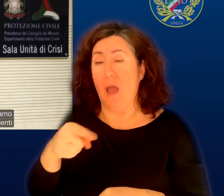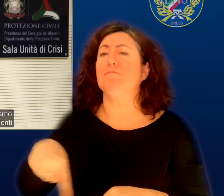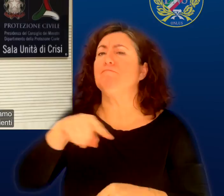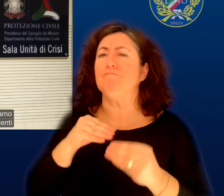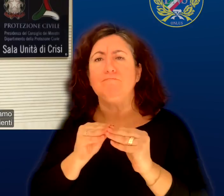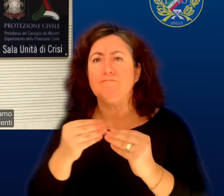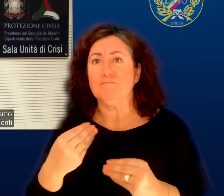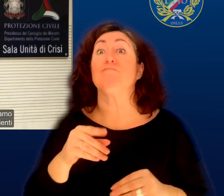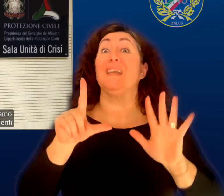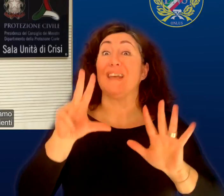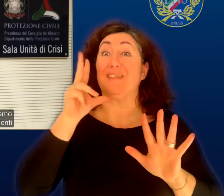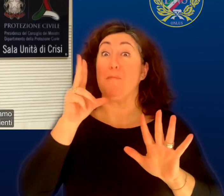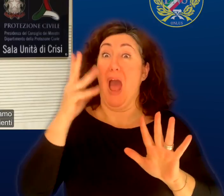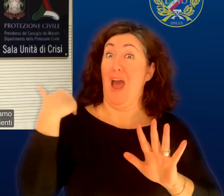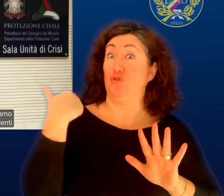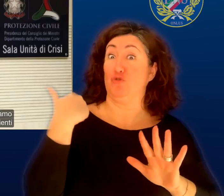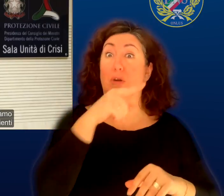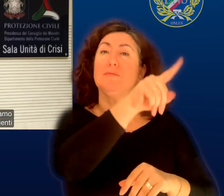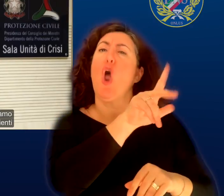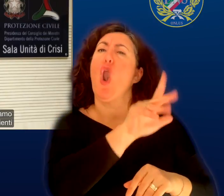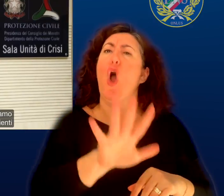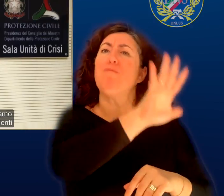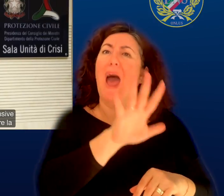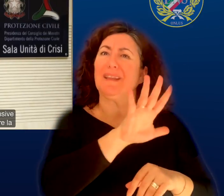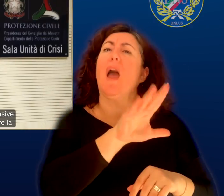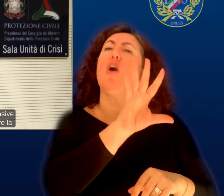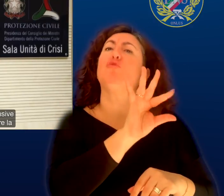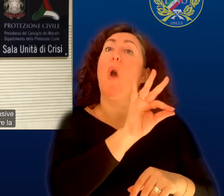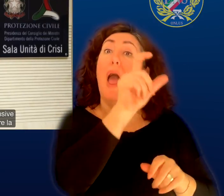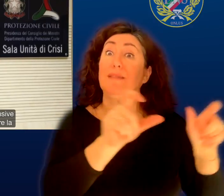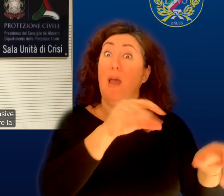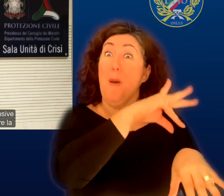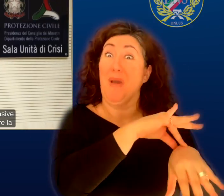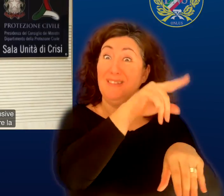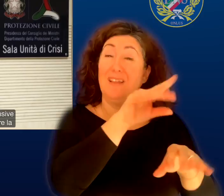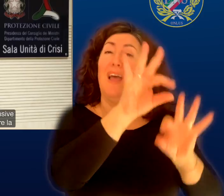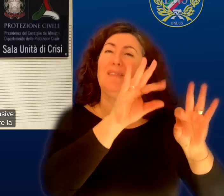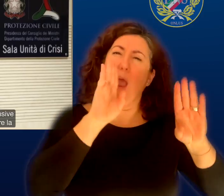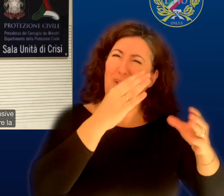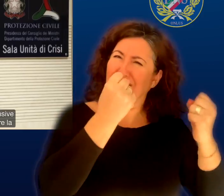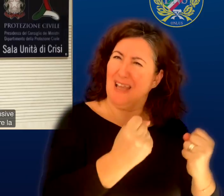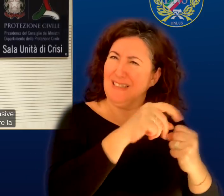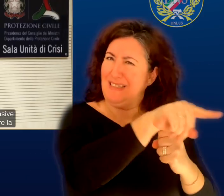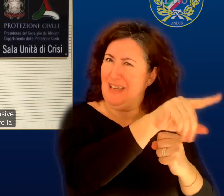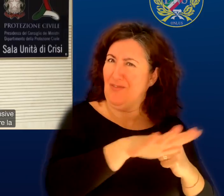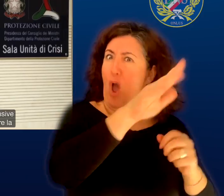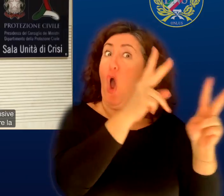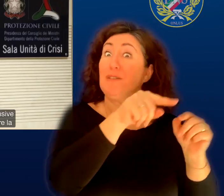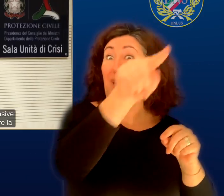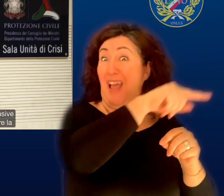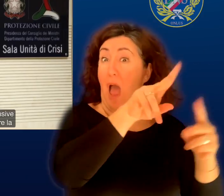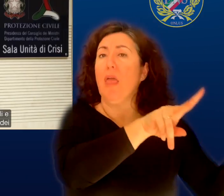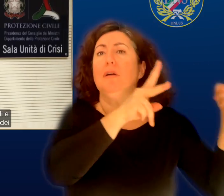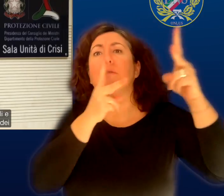trasferito sin dal 7 marzo oltre 50 pazienti che erano all'interno delle terapie intensive degli ospedali lombardi per